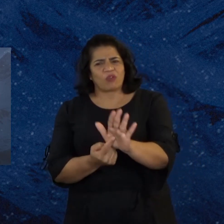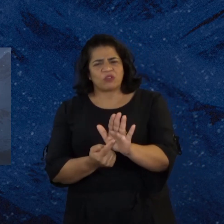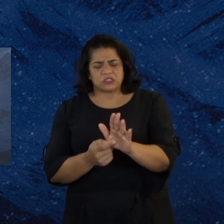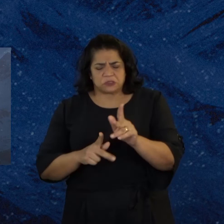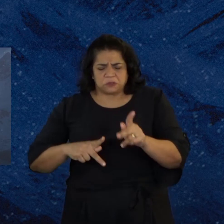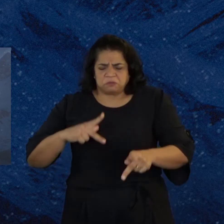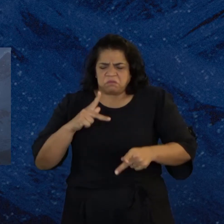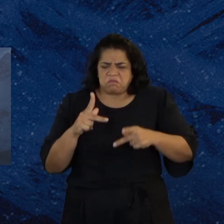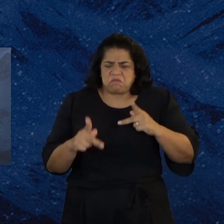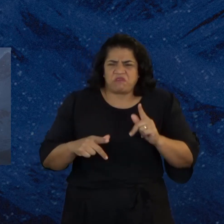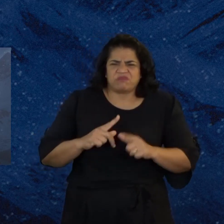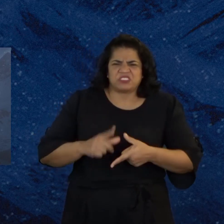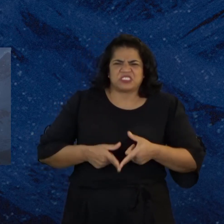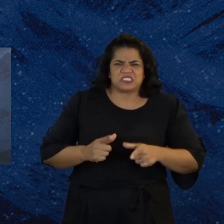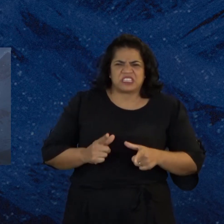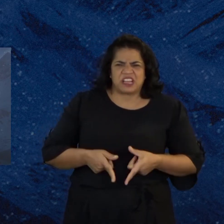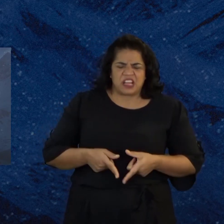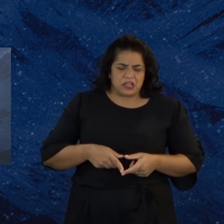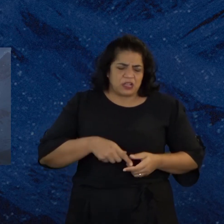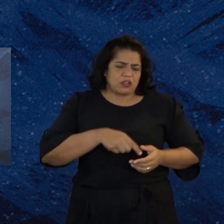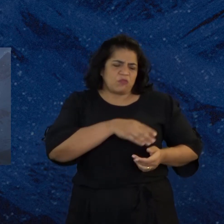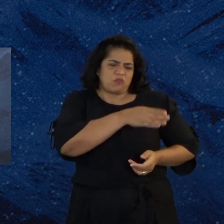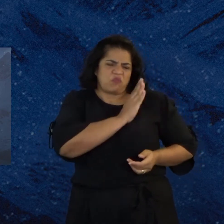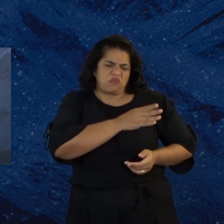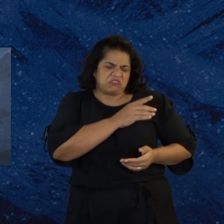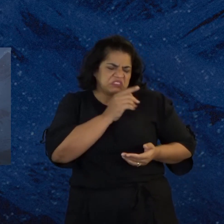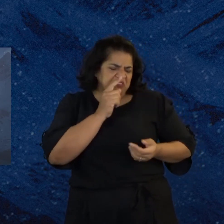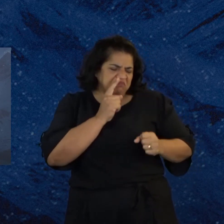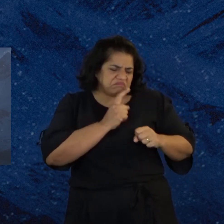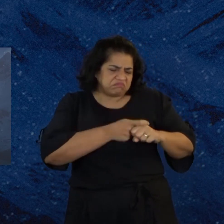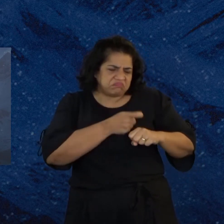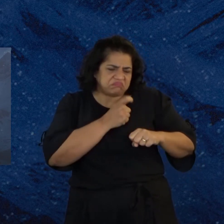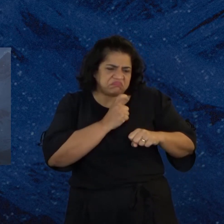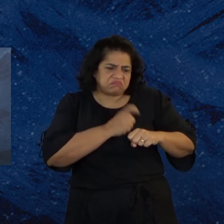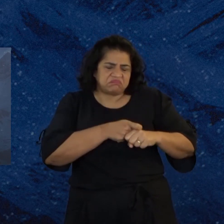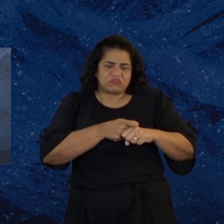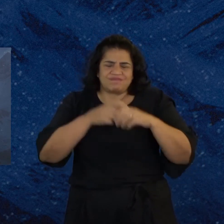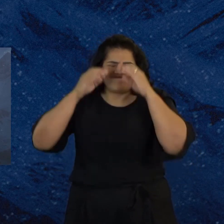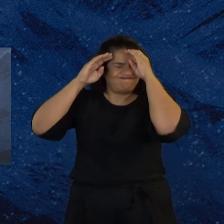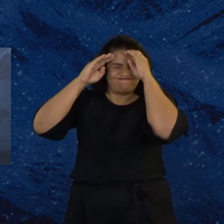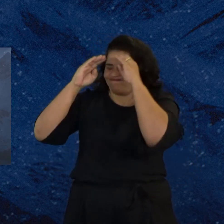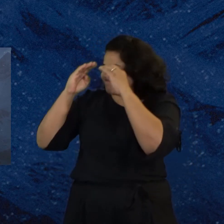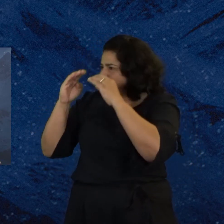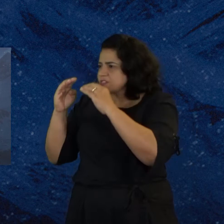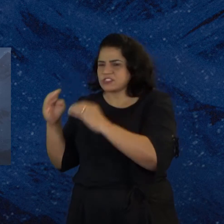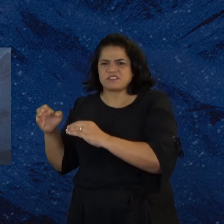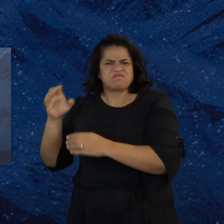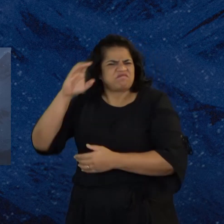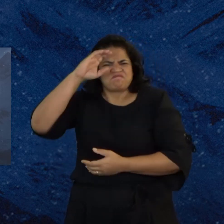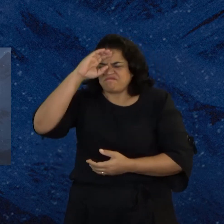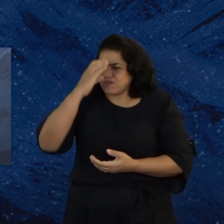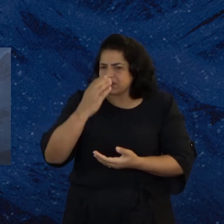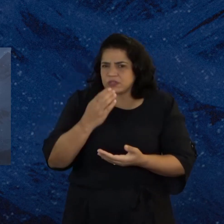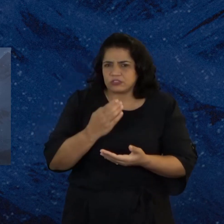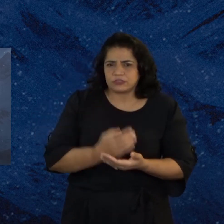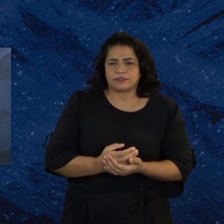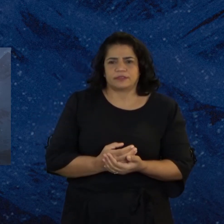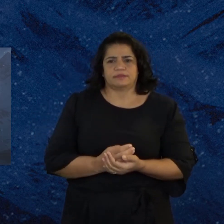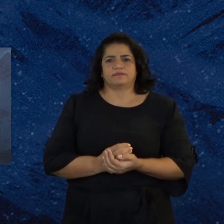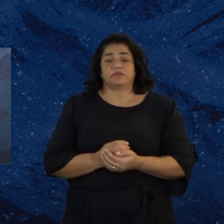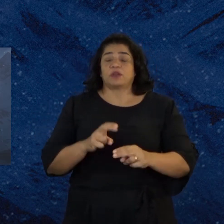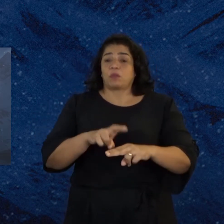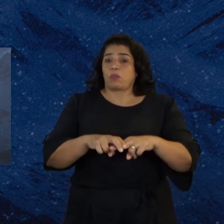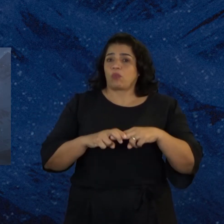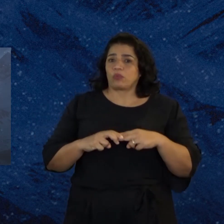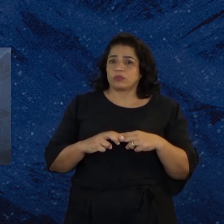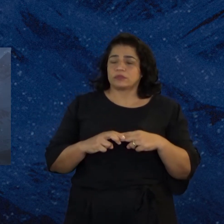era incrédulo. Por causa da incredulidade, muitos ficaram prostrados no deserto, especialmente os mais